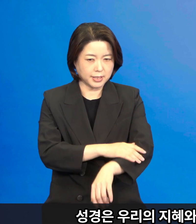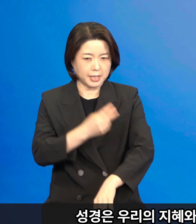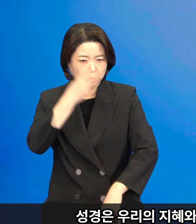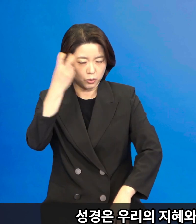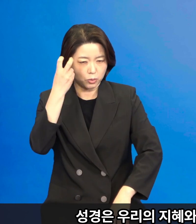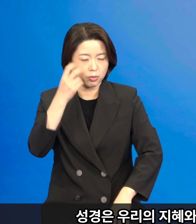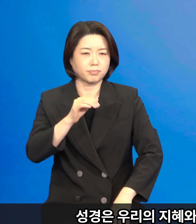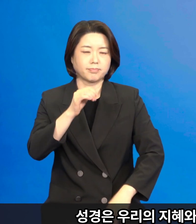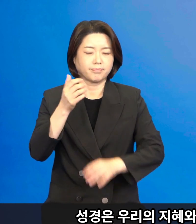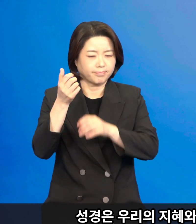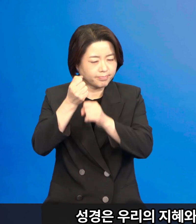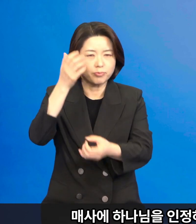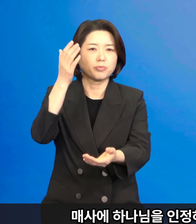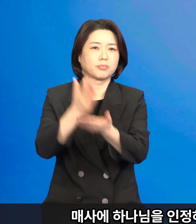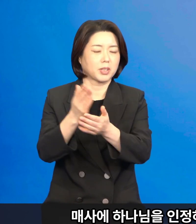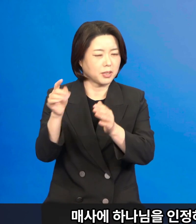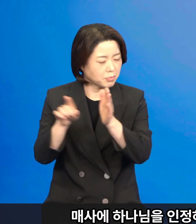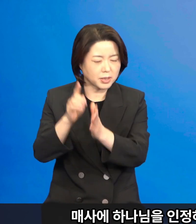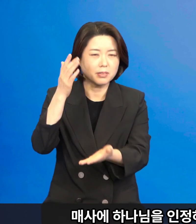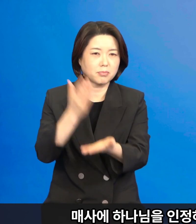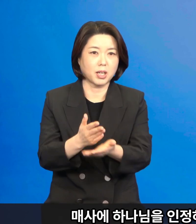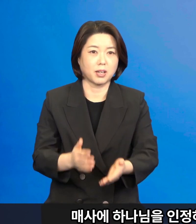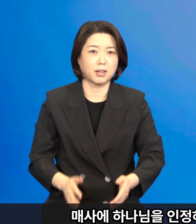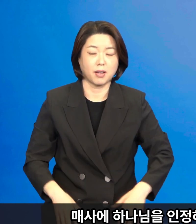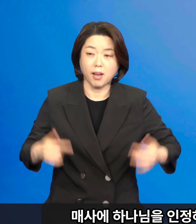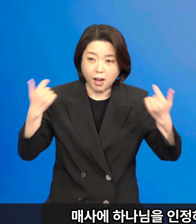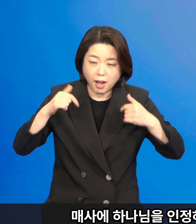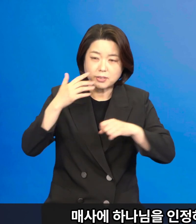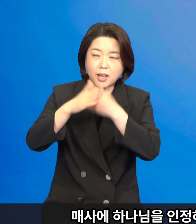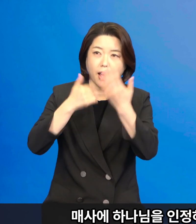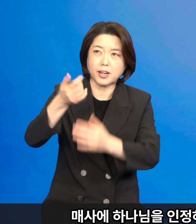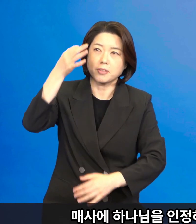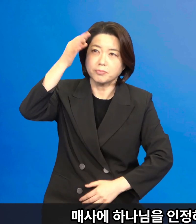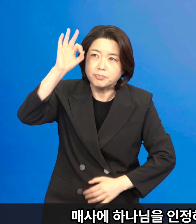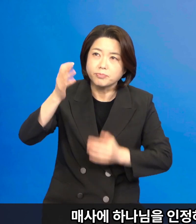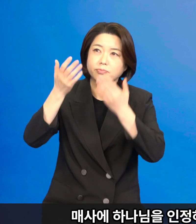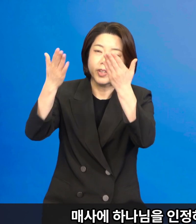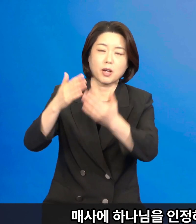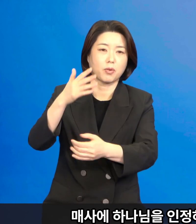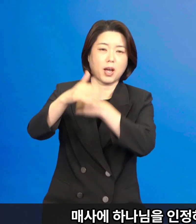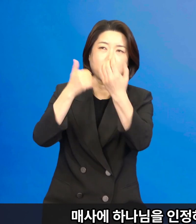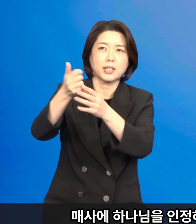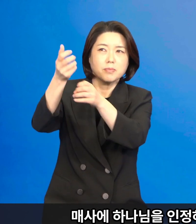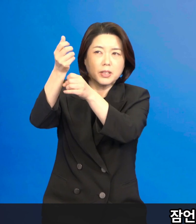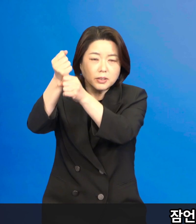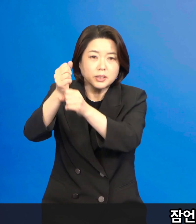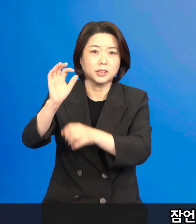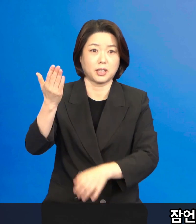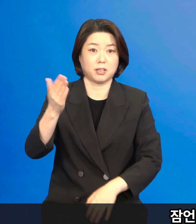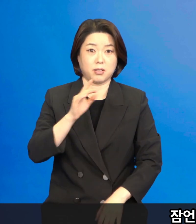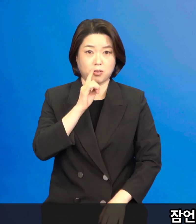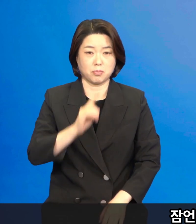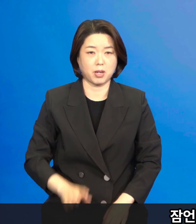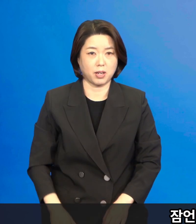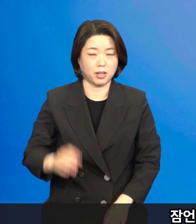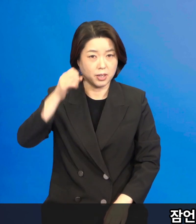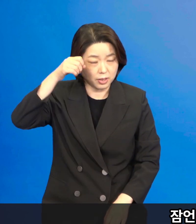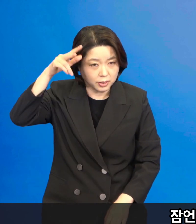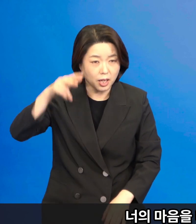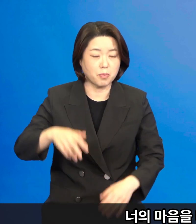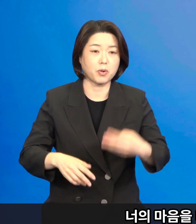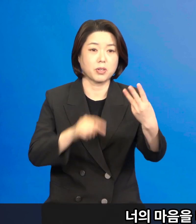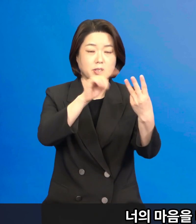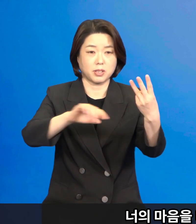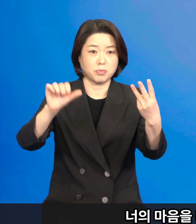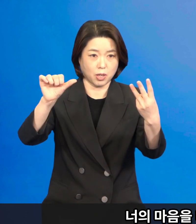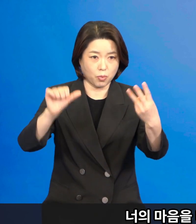절대로 말라라고 합니다. 매사에 하나님을 인정하고 그분을 의지하라고 말씀해요. 잠언 3장